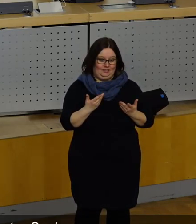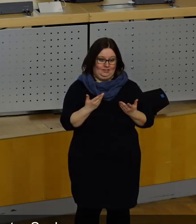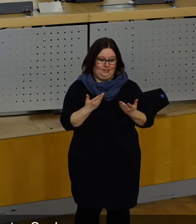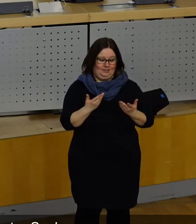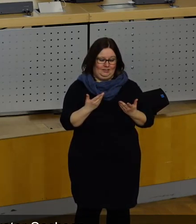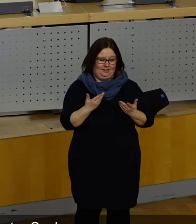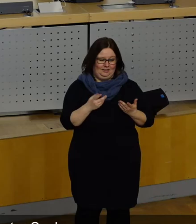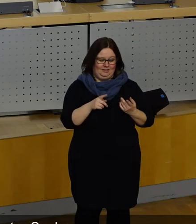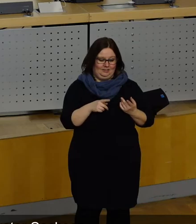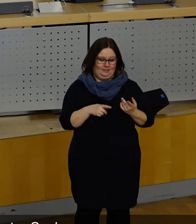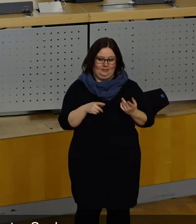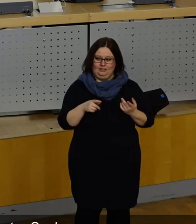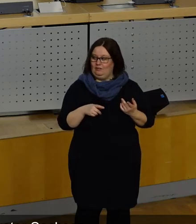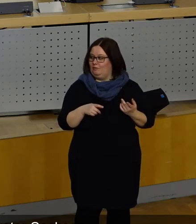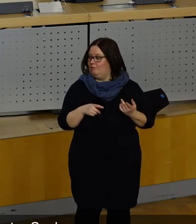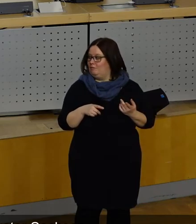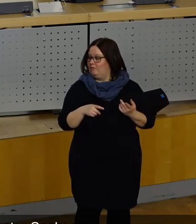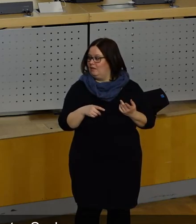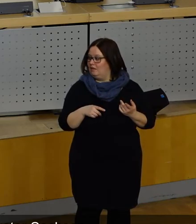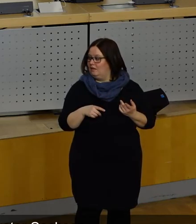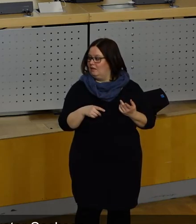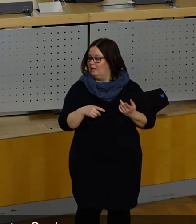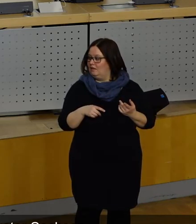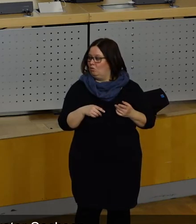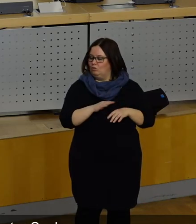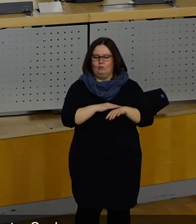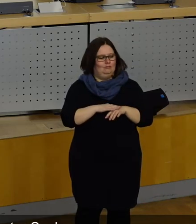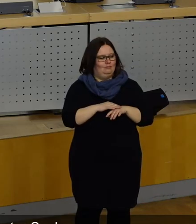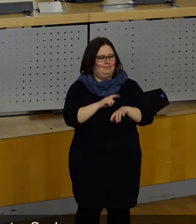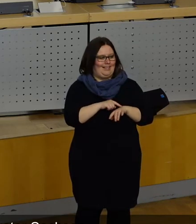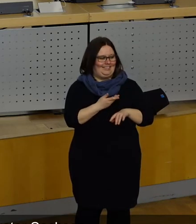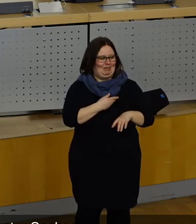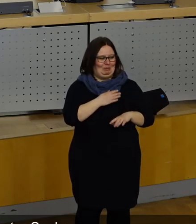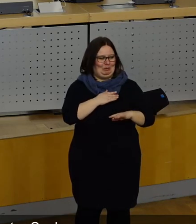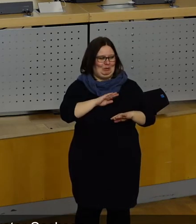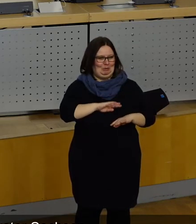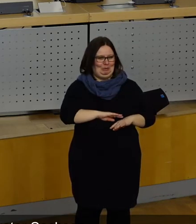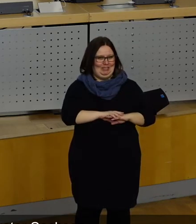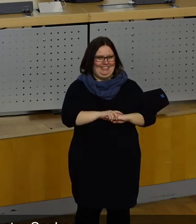Jetzt ist mir wieder Zeit gegeben, es war doch eben schon rot.